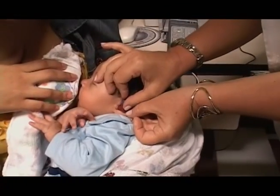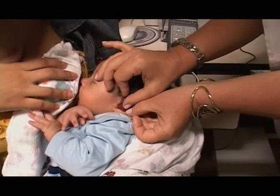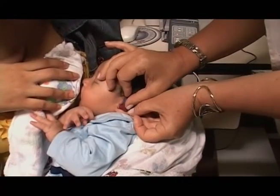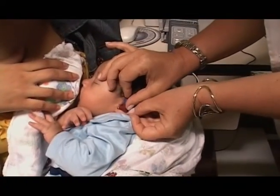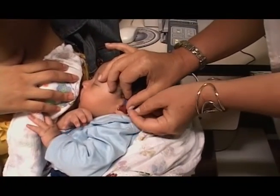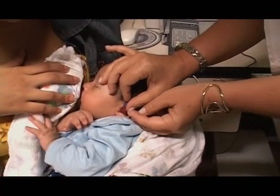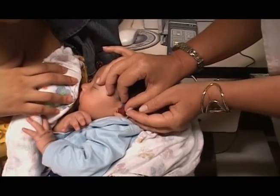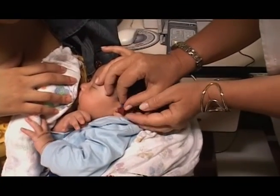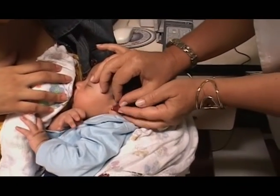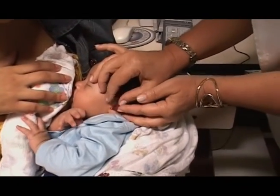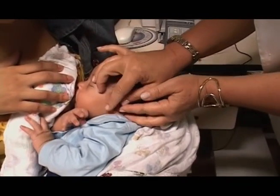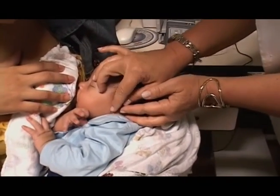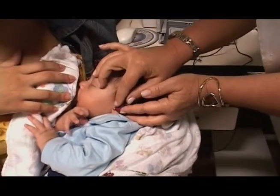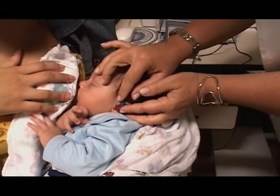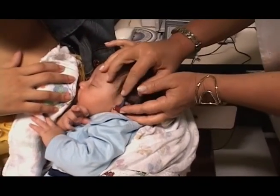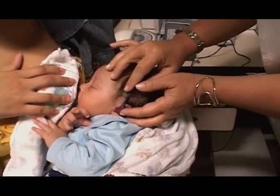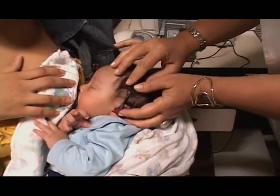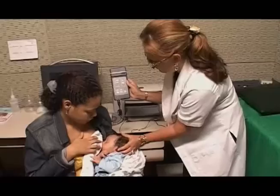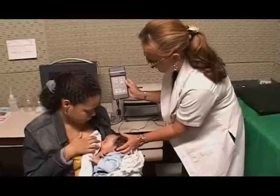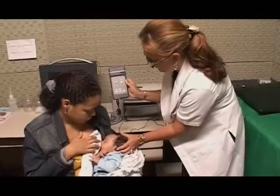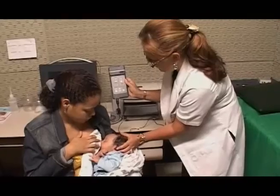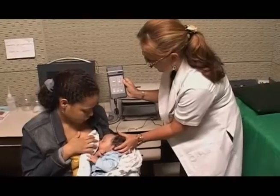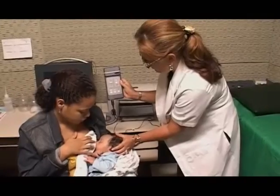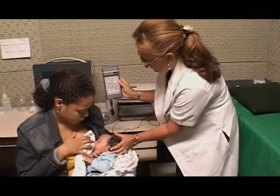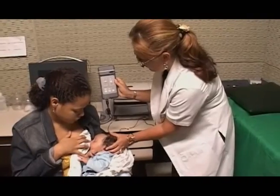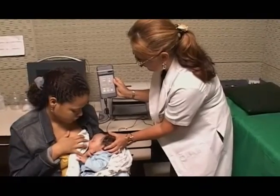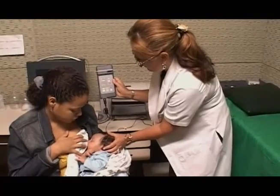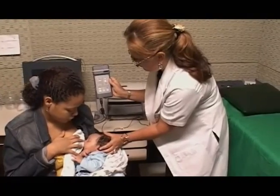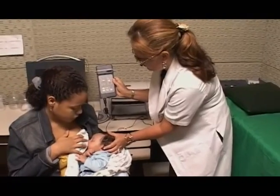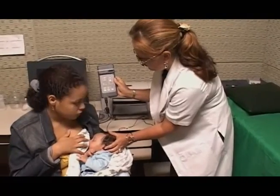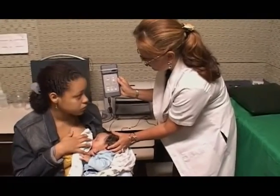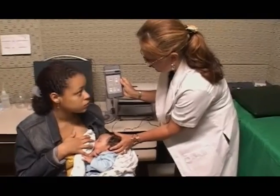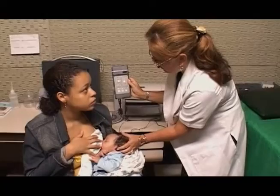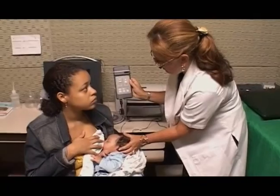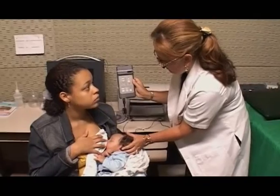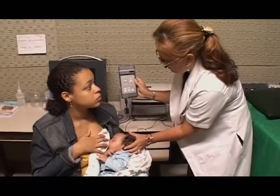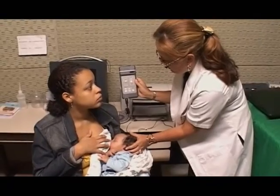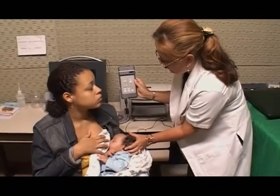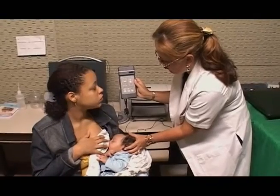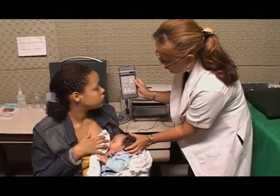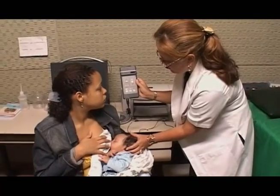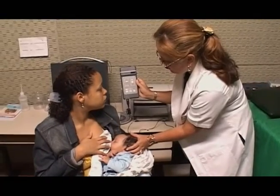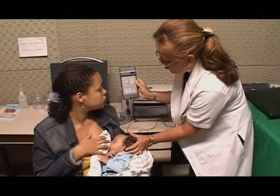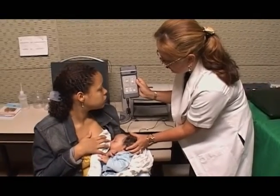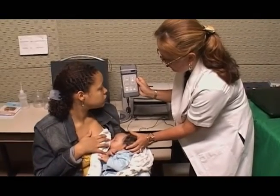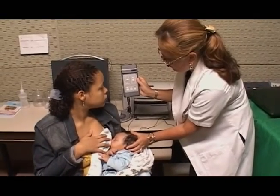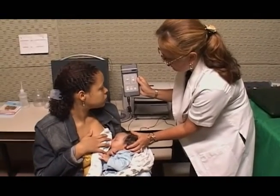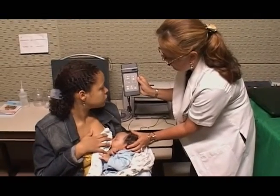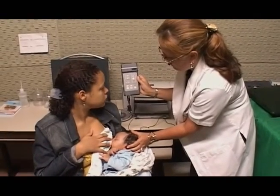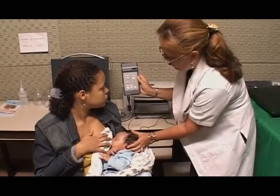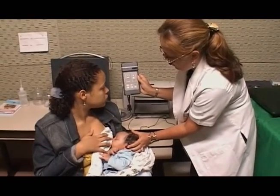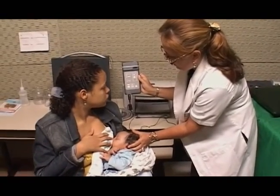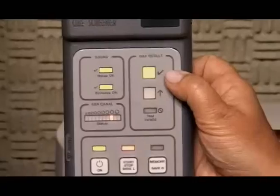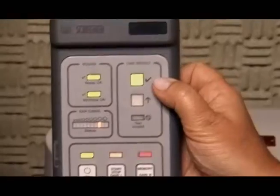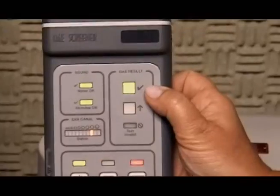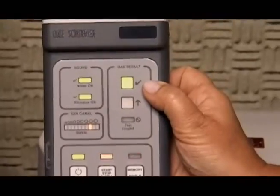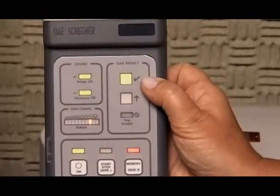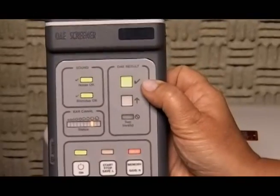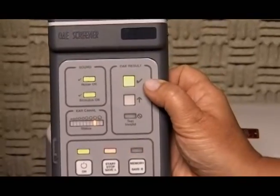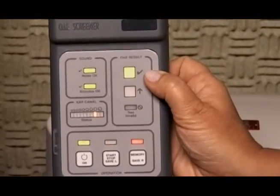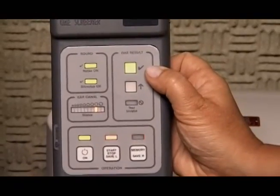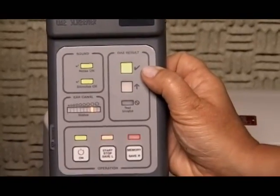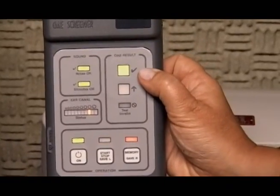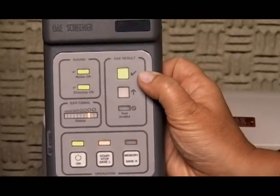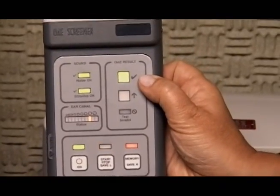o órgão, o ouvido interno que faz a gente ouvir. O exame que a gente faz é o exame de emissão otoacústica, chamado teste da orelhinha. Então